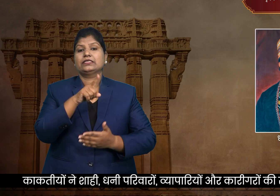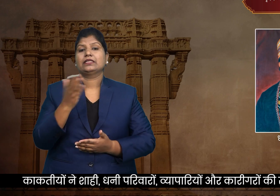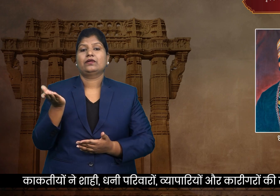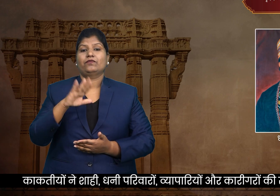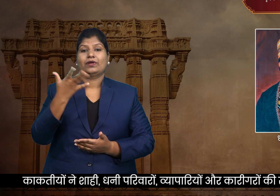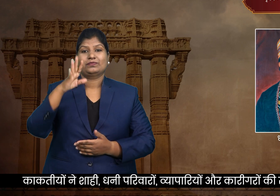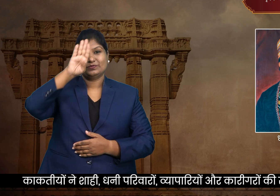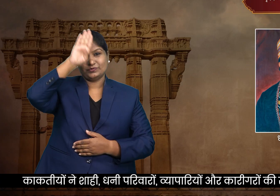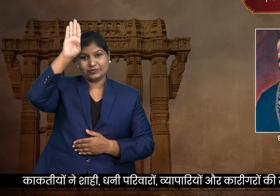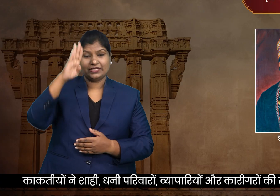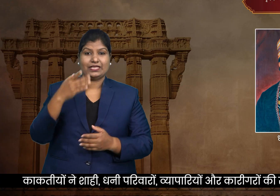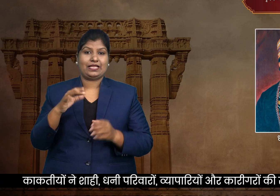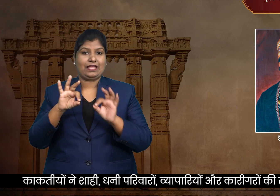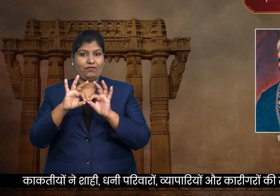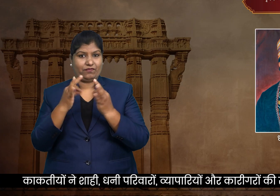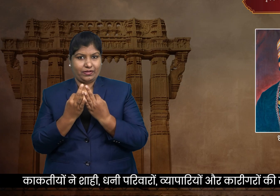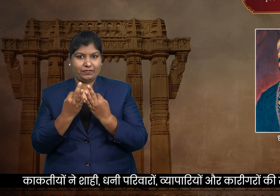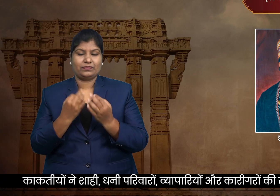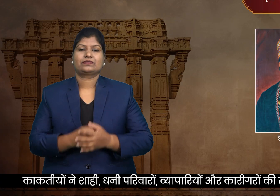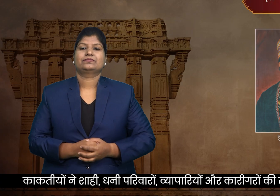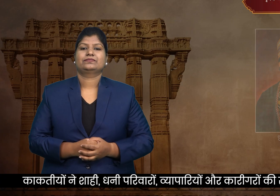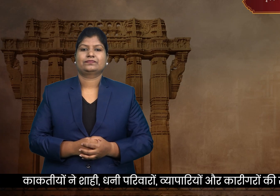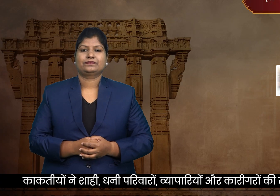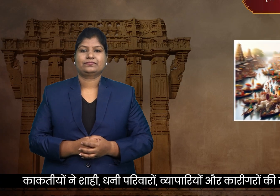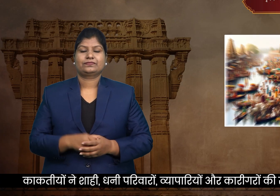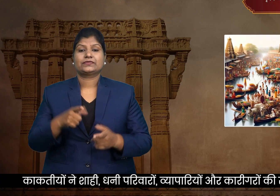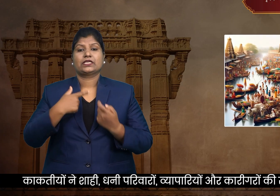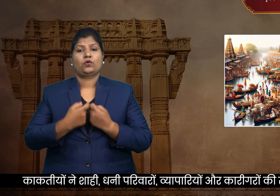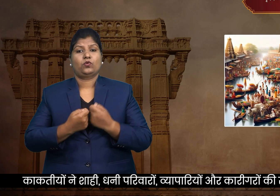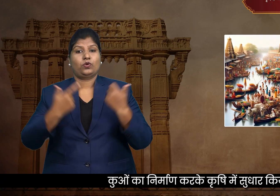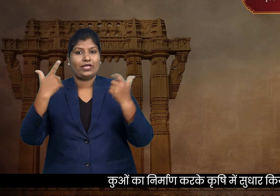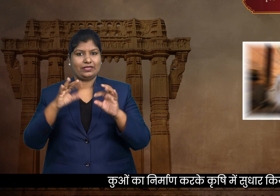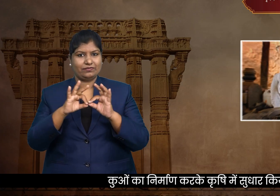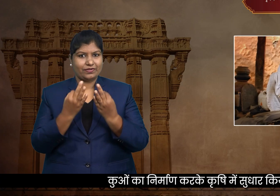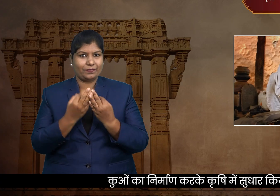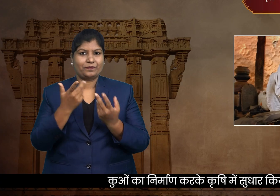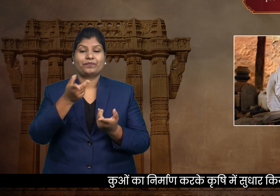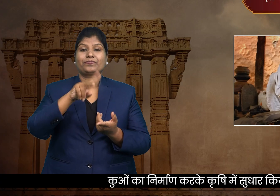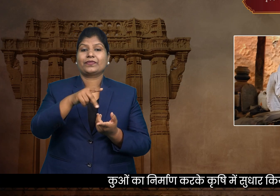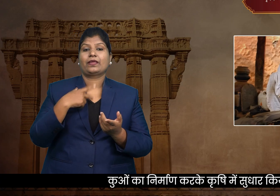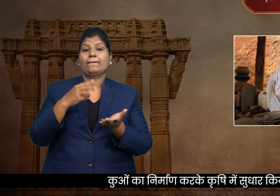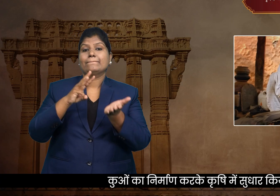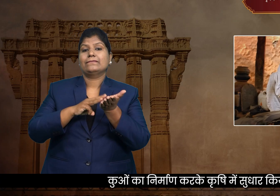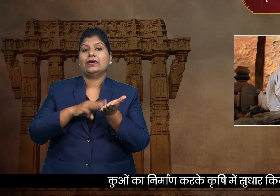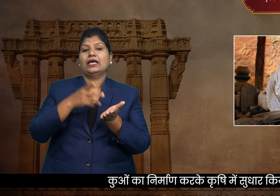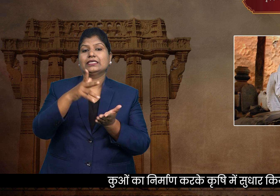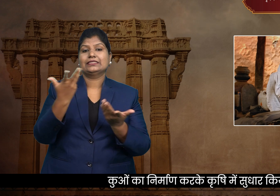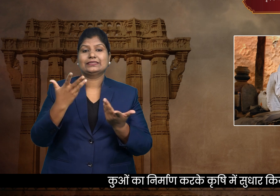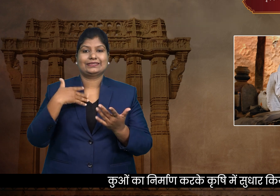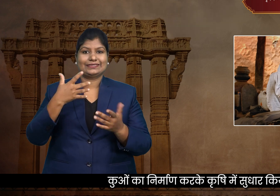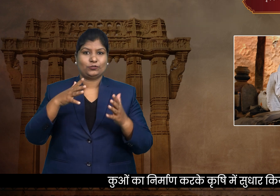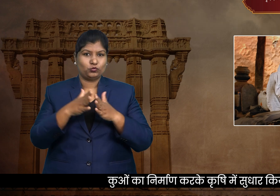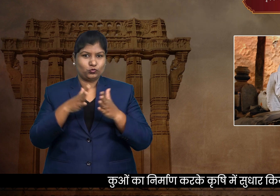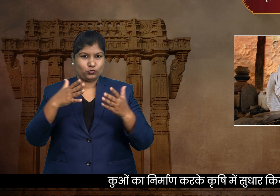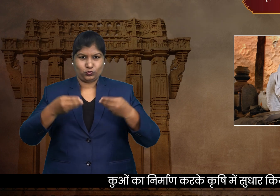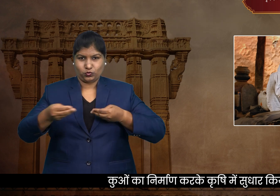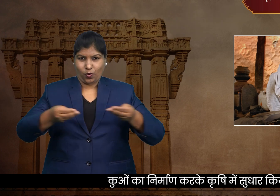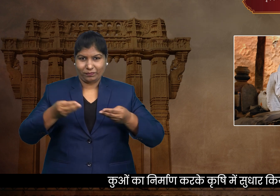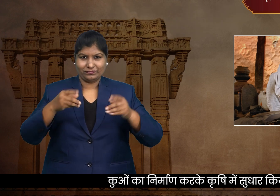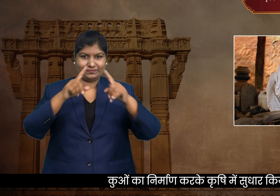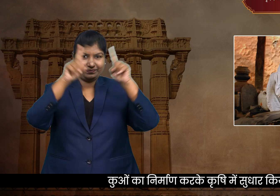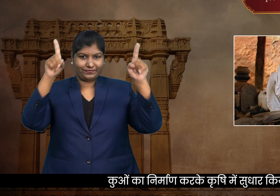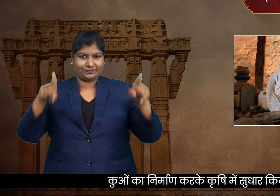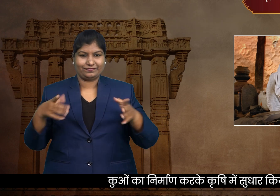व्यापारियों और कारीगरों की सहायता से तालाबों और कुओं का निर्माण करके कृषि में सुधार